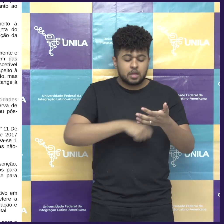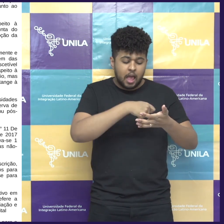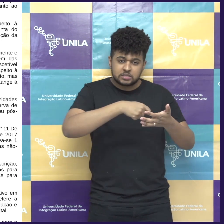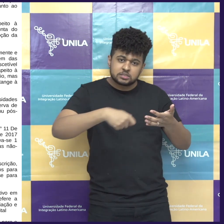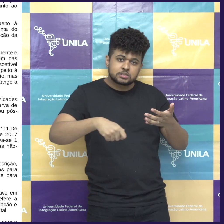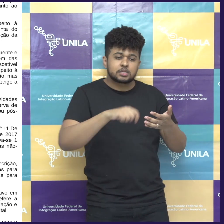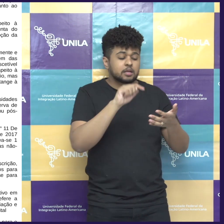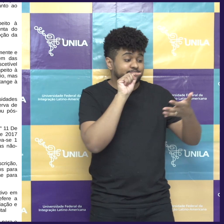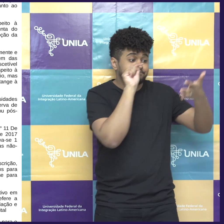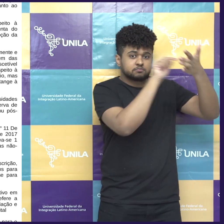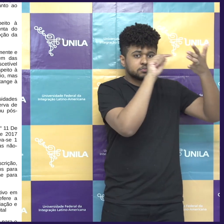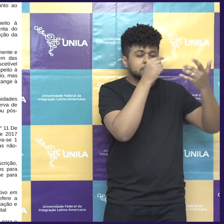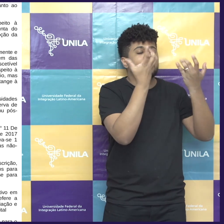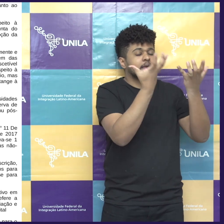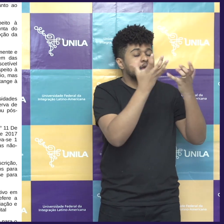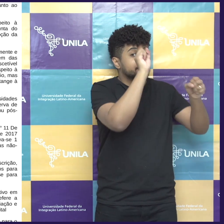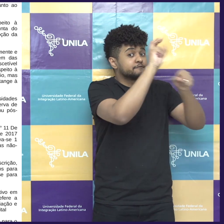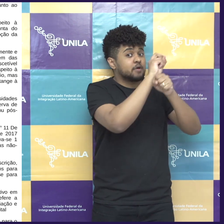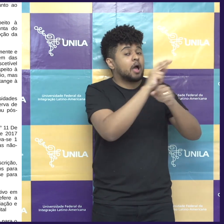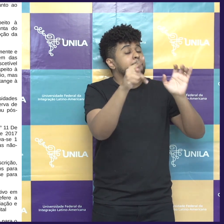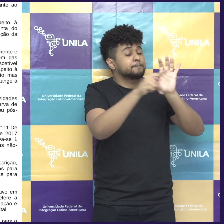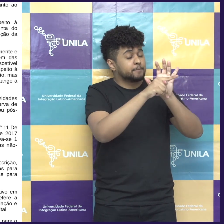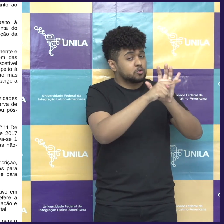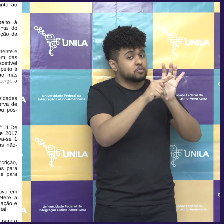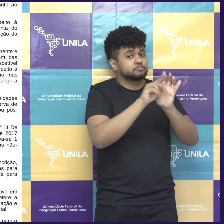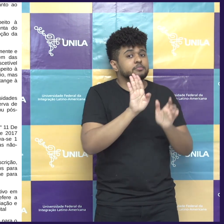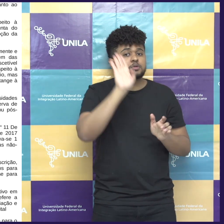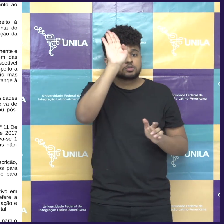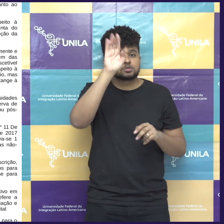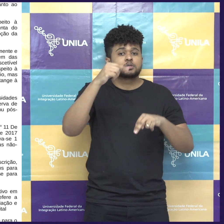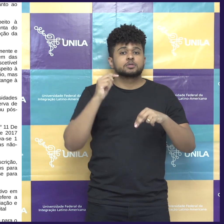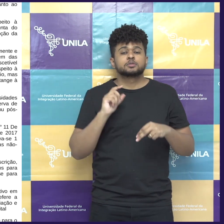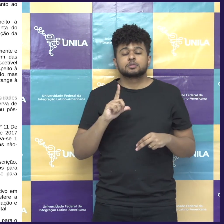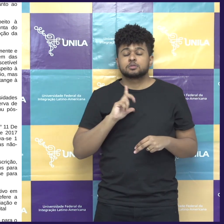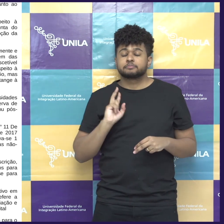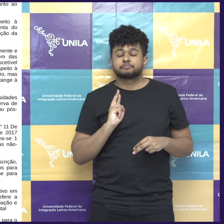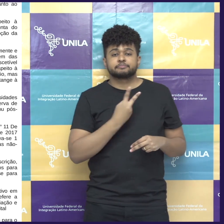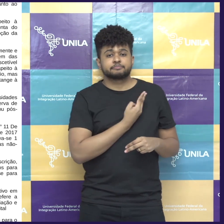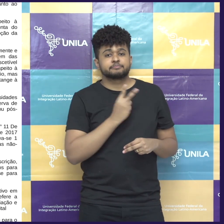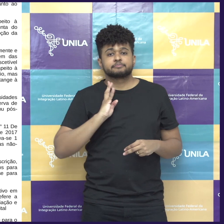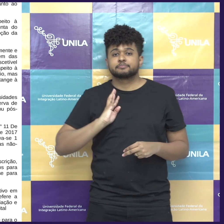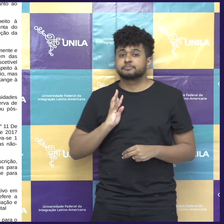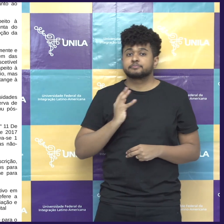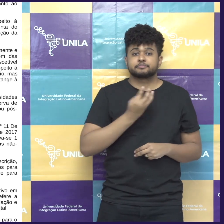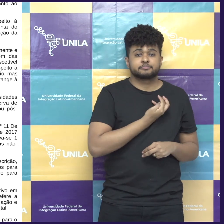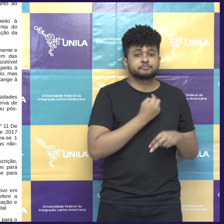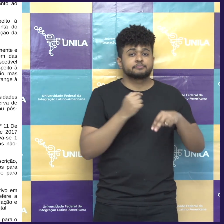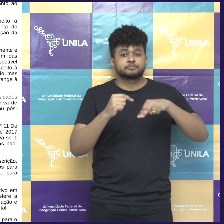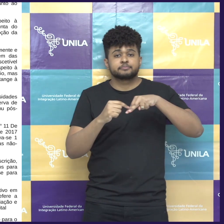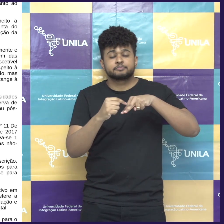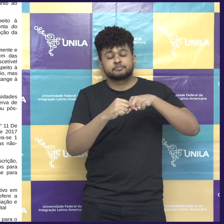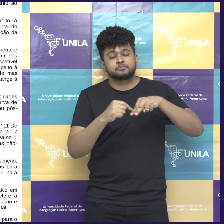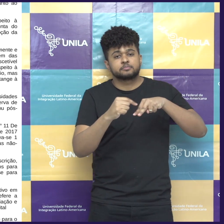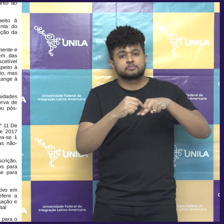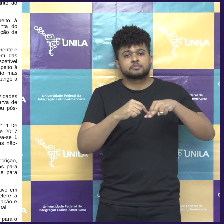opção que deseja concorrer às vagas destinadas a candidatos para transexuais, travestis,